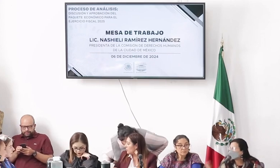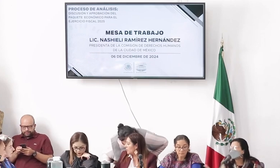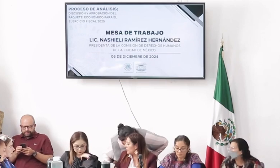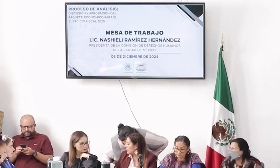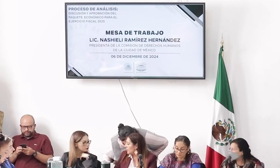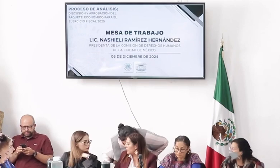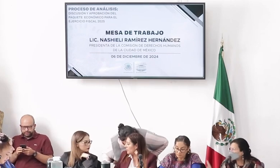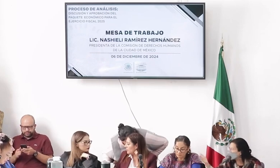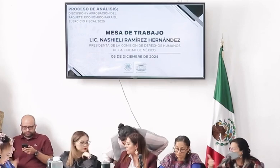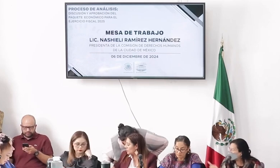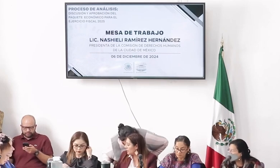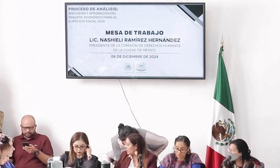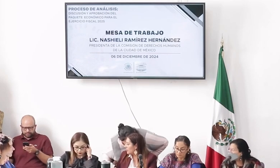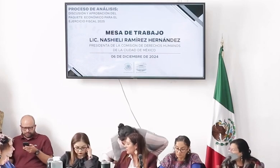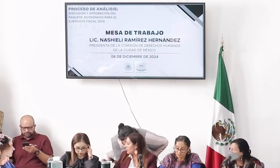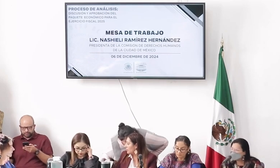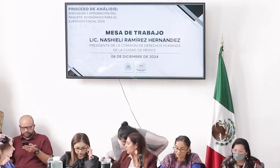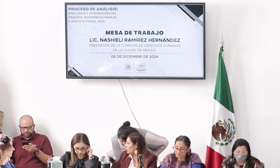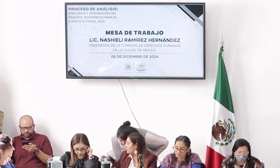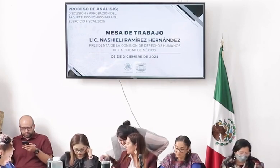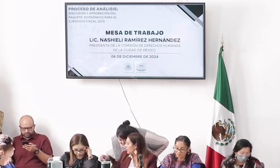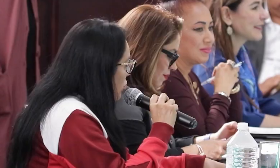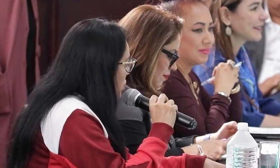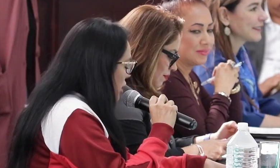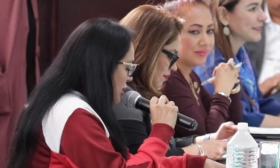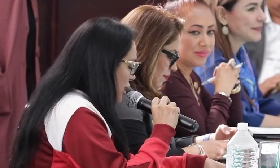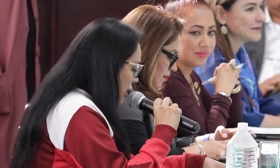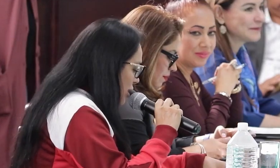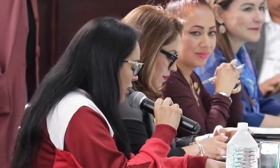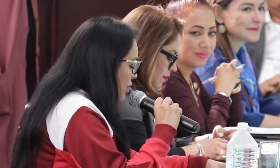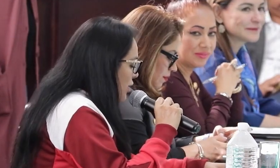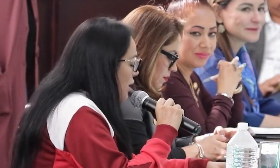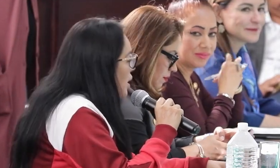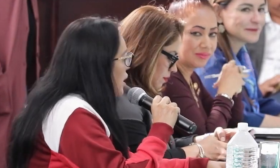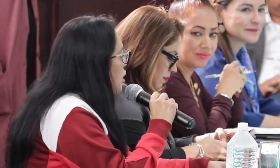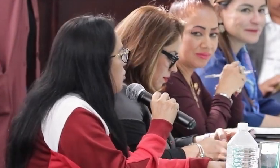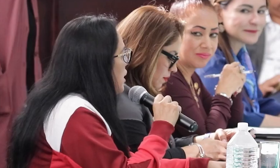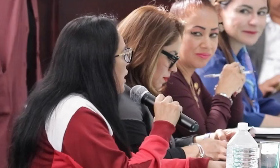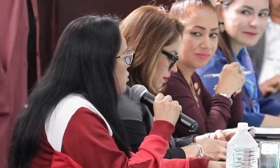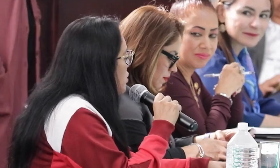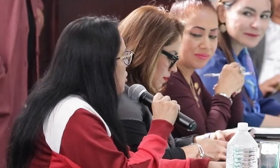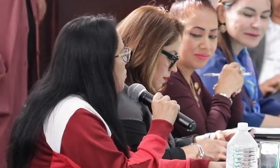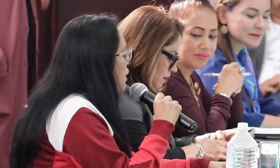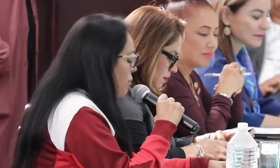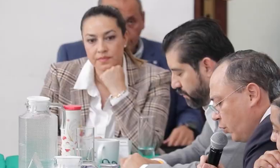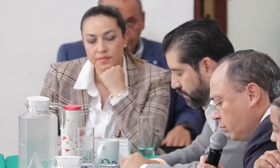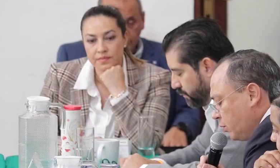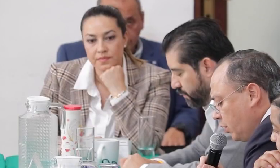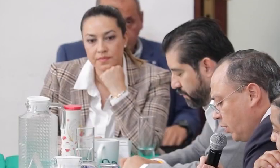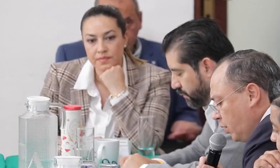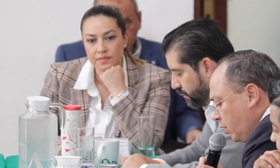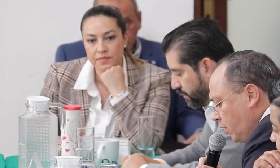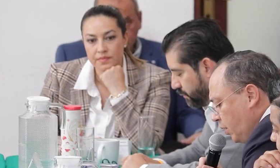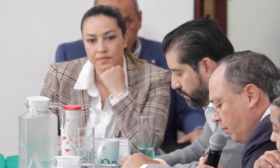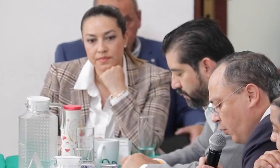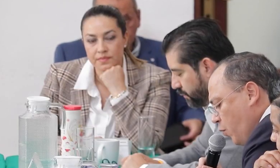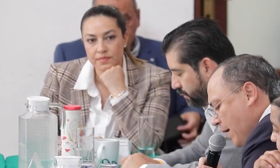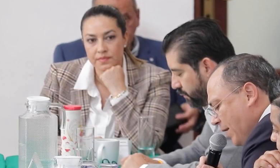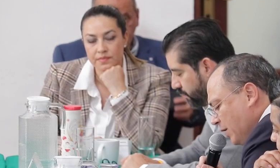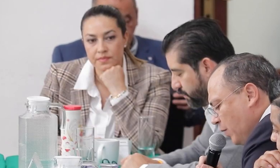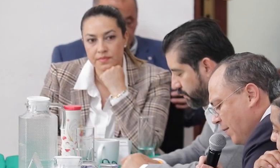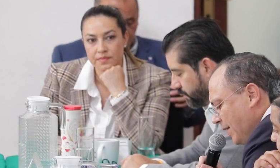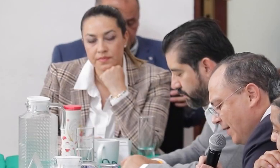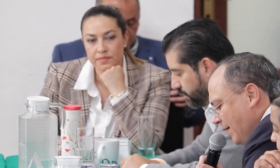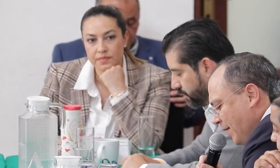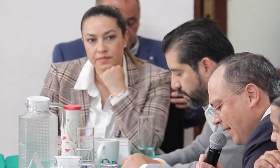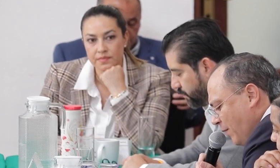ayudando y atendiendo a la gente, que eso es lo que nos importa. Las y los diputados en la mesa de trabajo del 6 de diciembre, con la